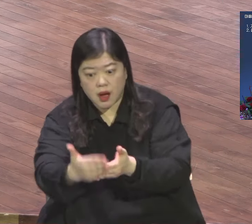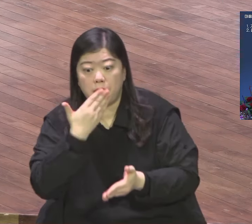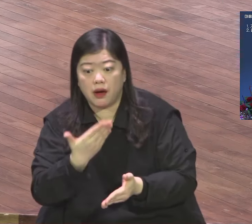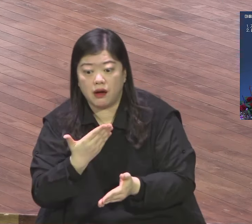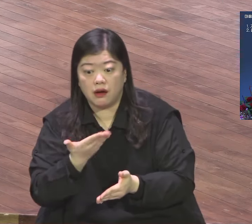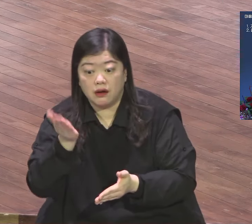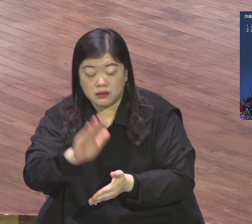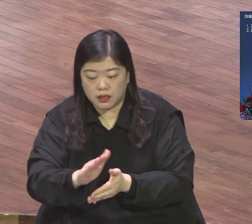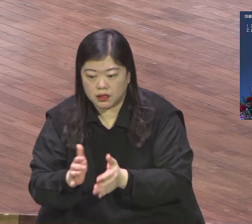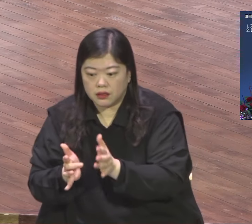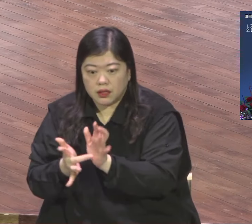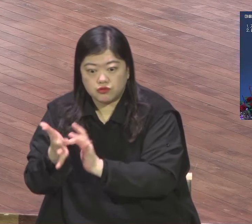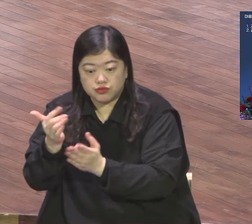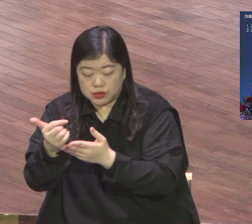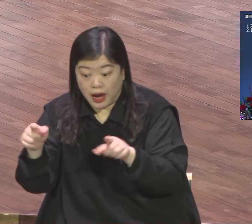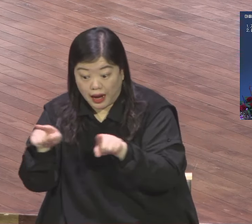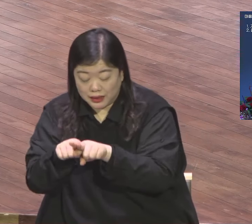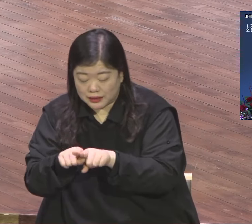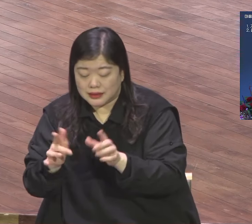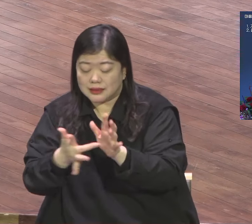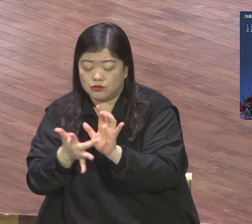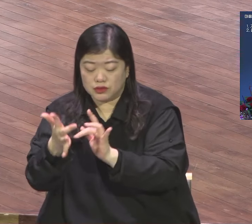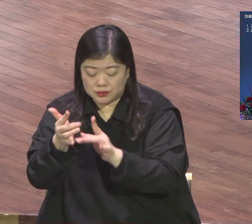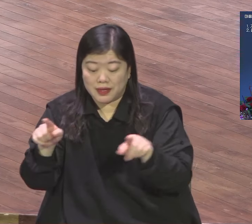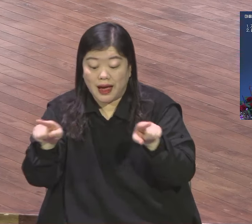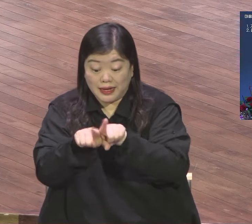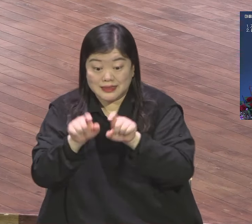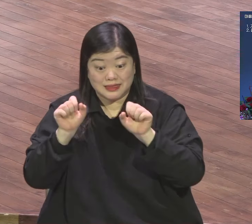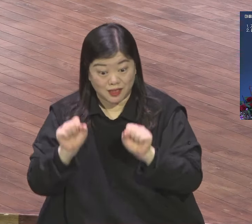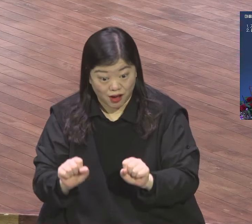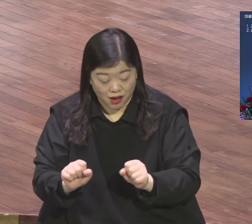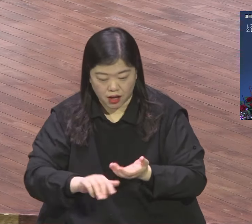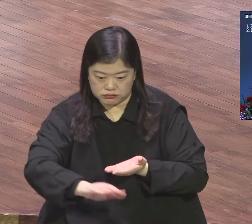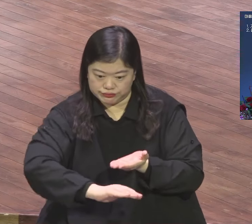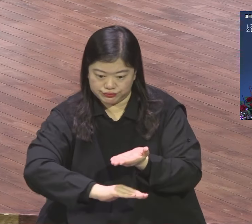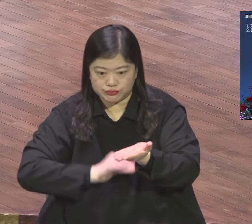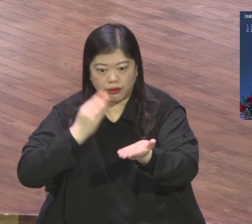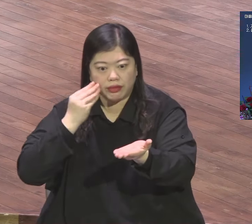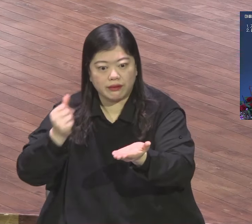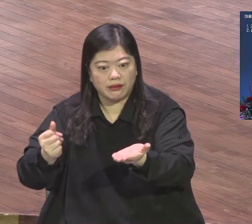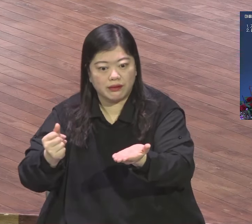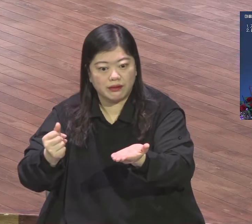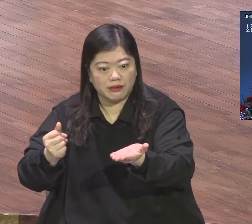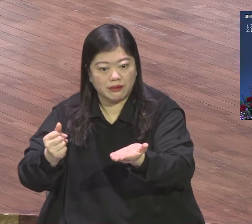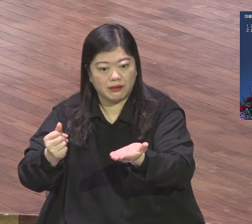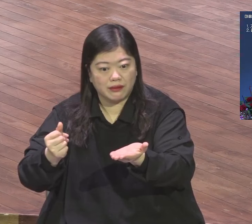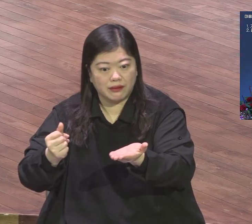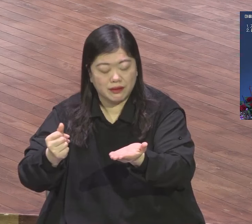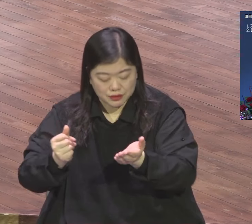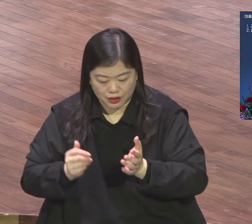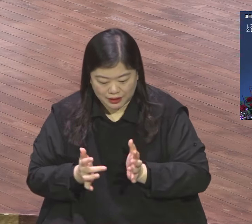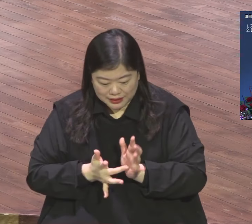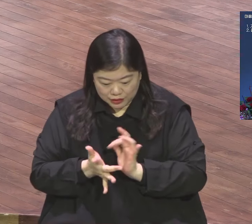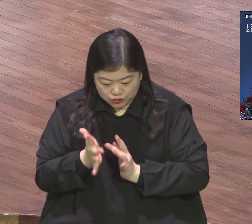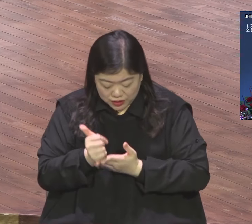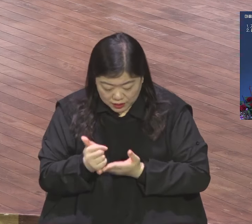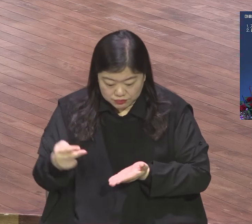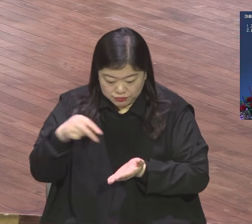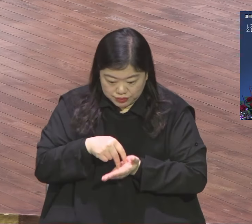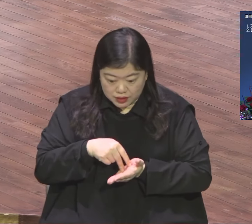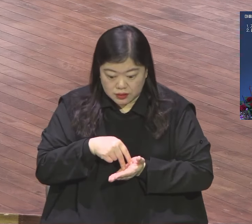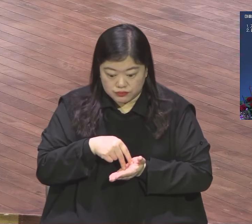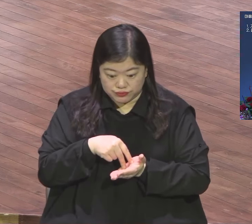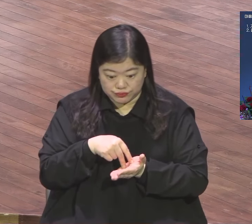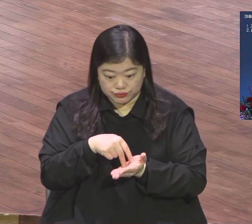풍랑은 예수님과 함께 있을 때, 예수님이 배에 같이 있을 때. 그런데 제자들이 당시 예수님 계셨음에도